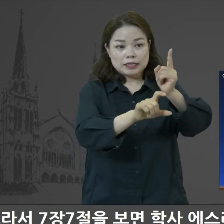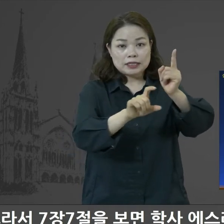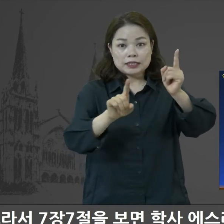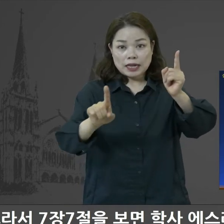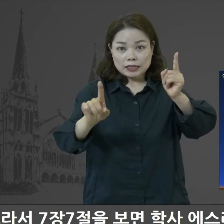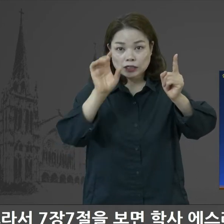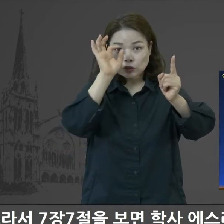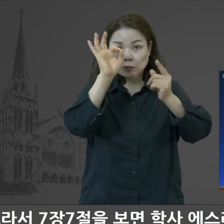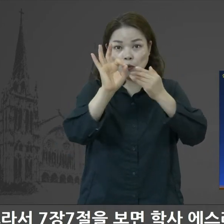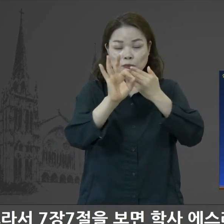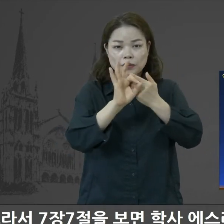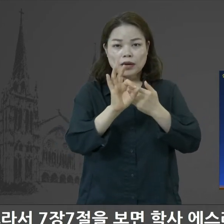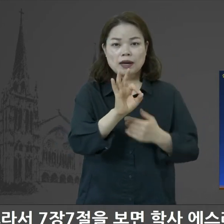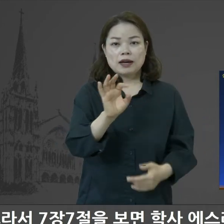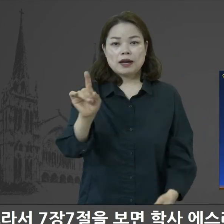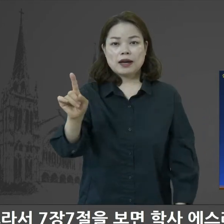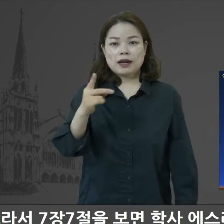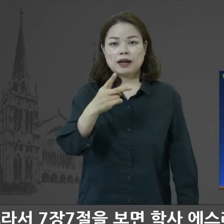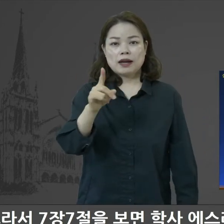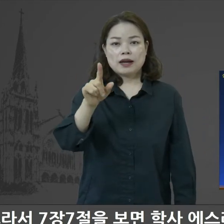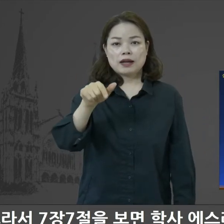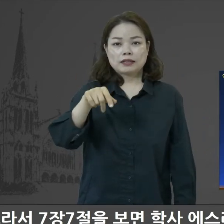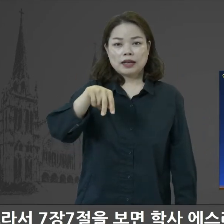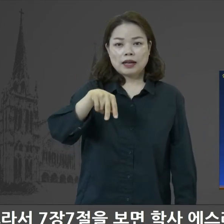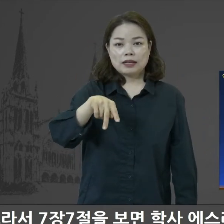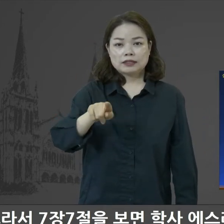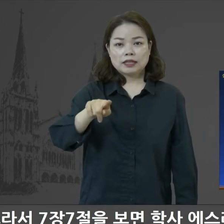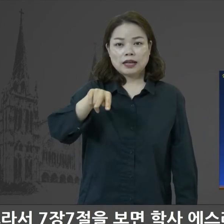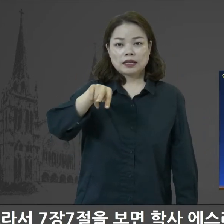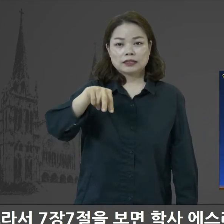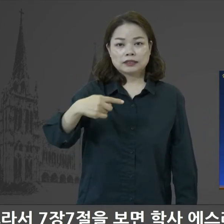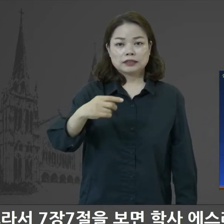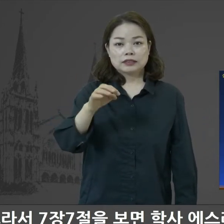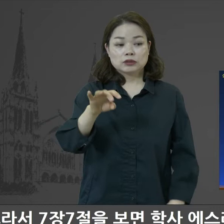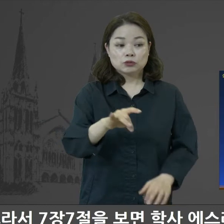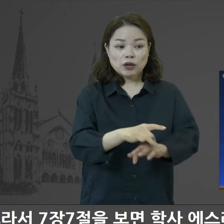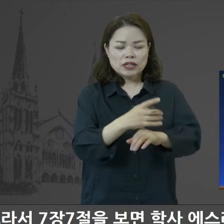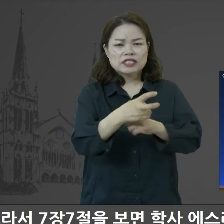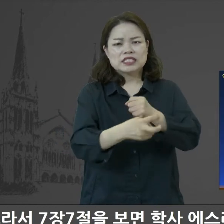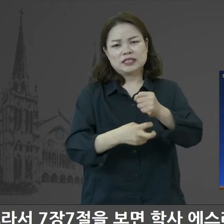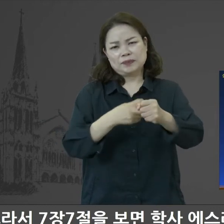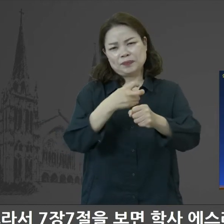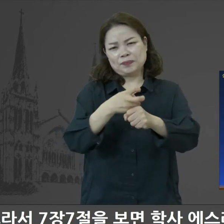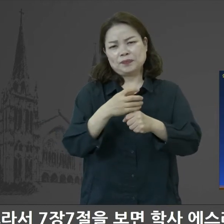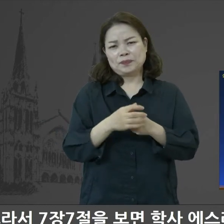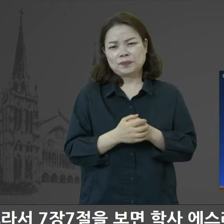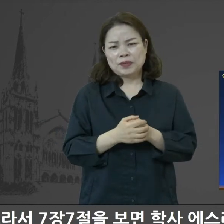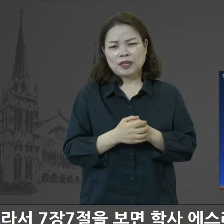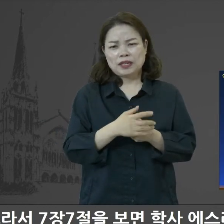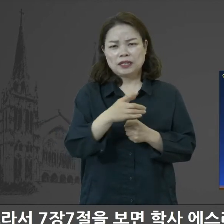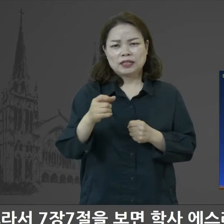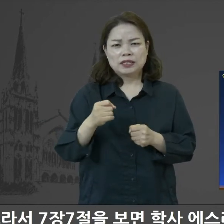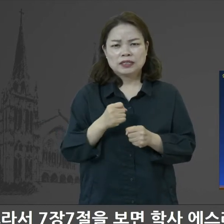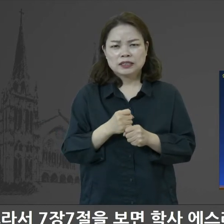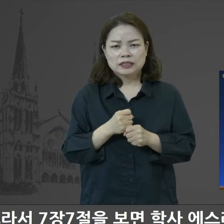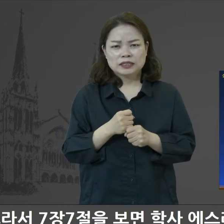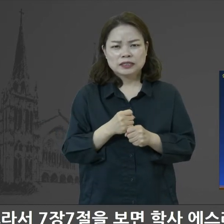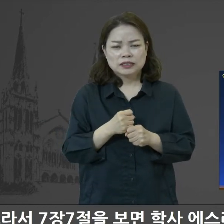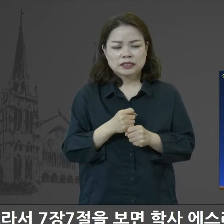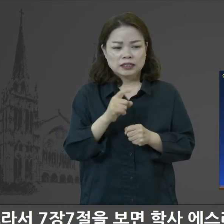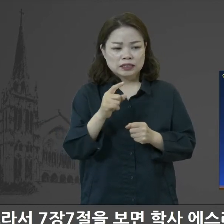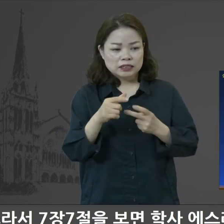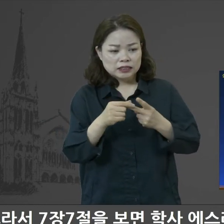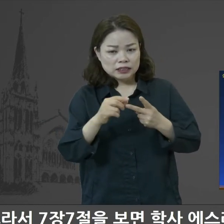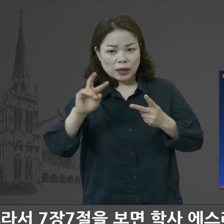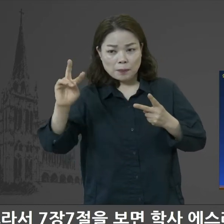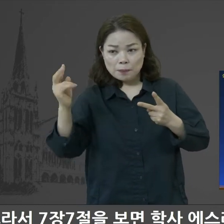말씀을 보면 아닥사스다 왕 제20년이에요. 그러니 느헤미야는 2차 귀환이 있고